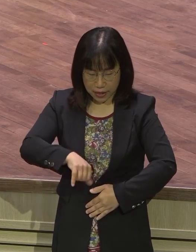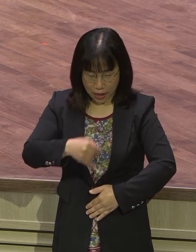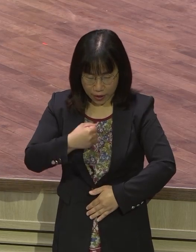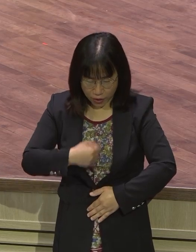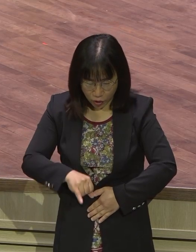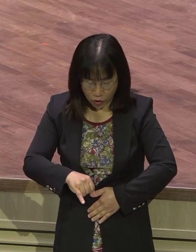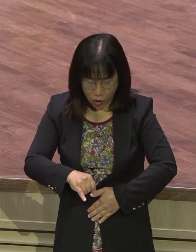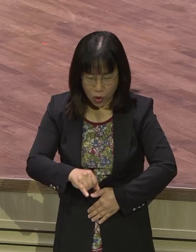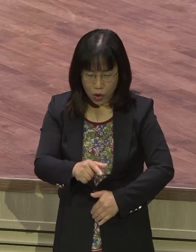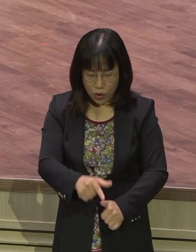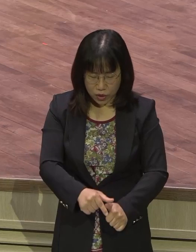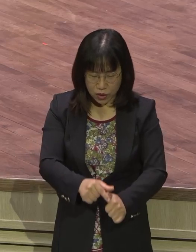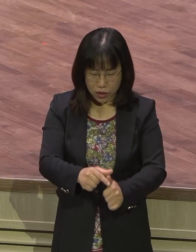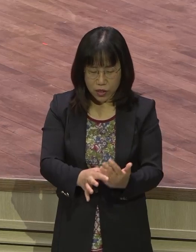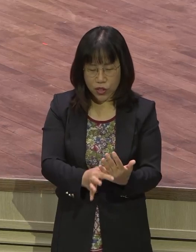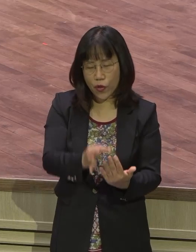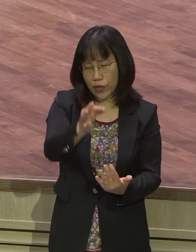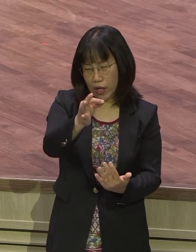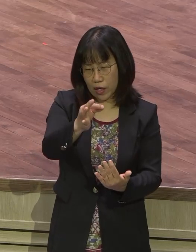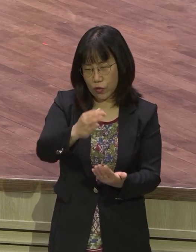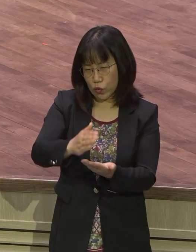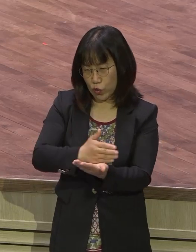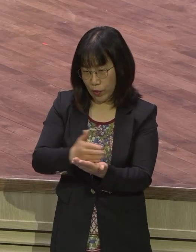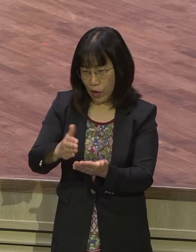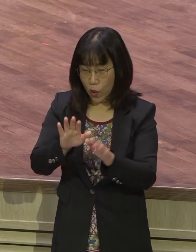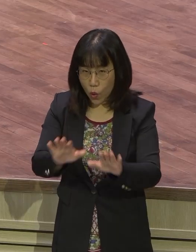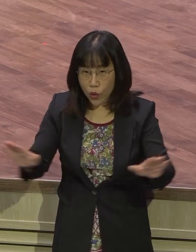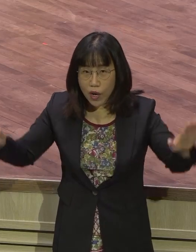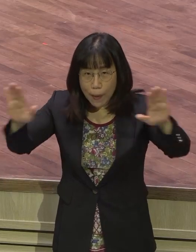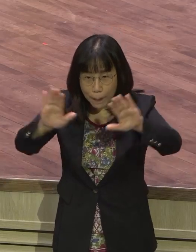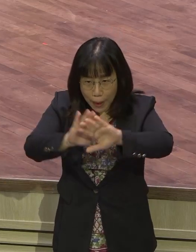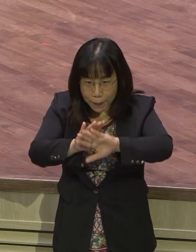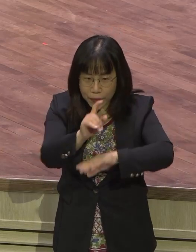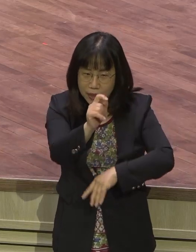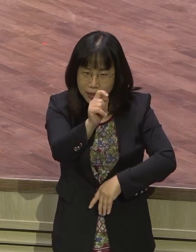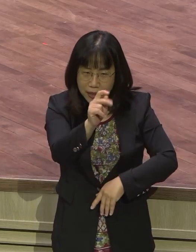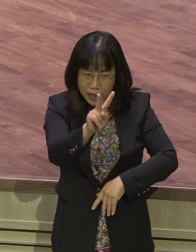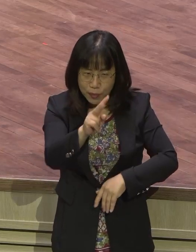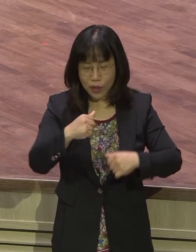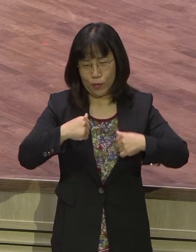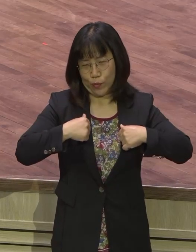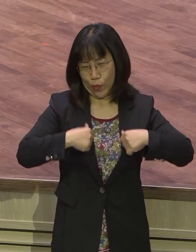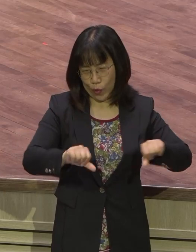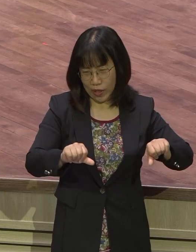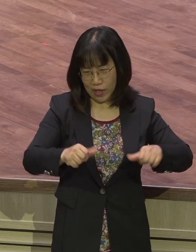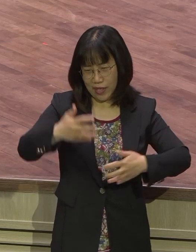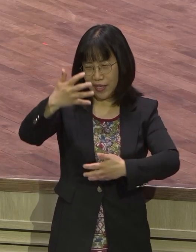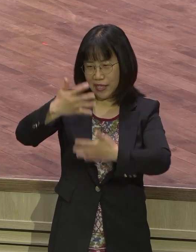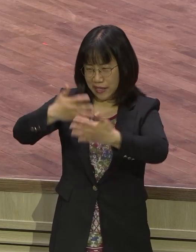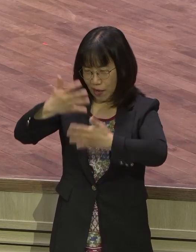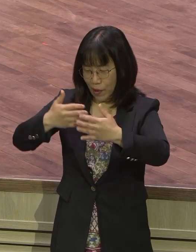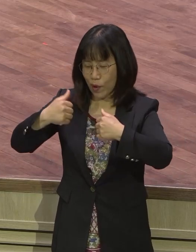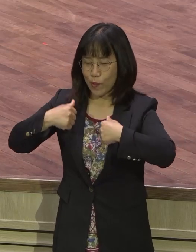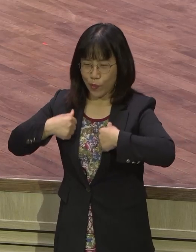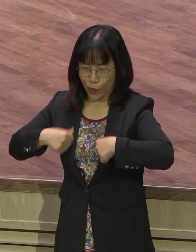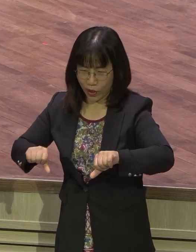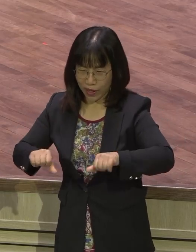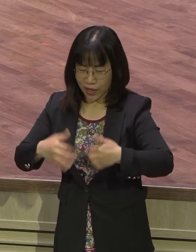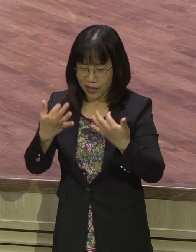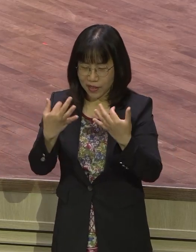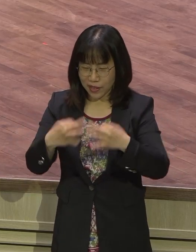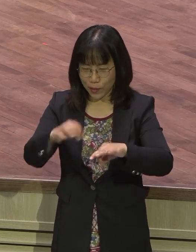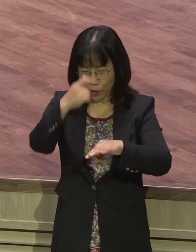구별된 삶이에요. 지금 여러분이 지금 금요일 날 테레비도 안 보고 드라마도 안 보고 여러분이 내가 금요일 날